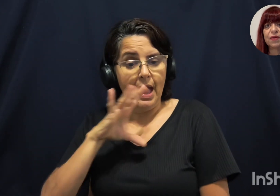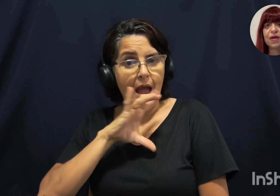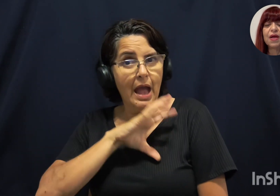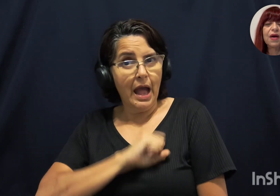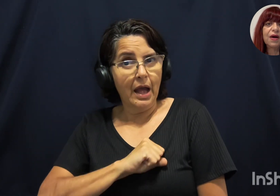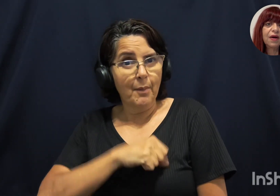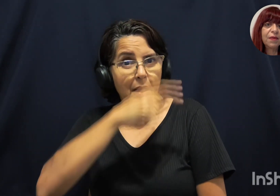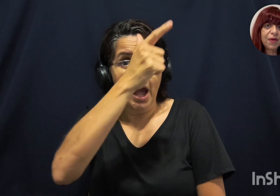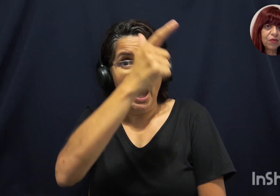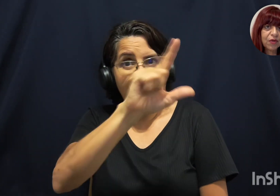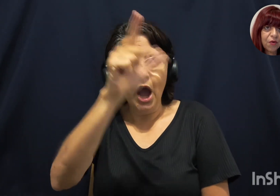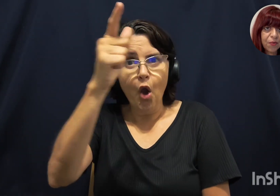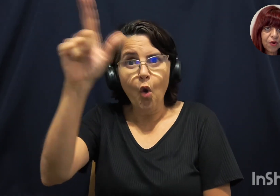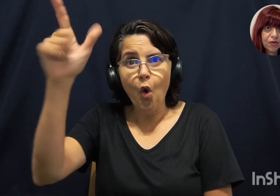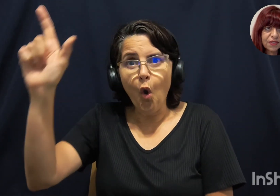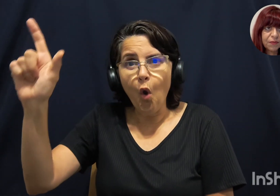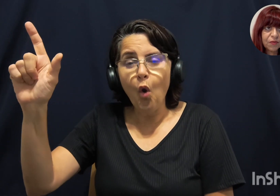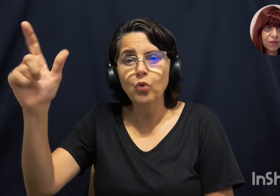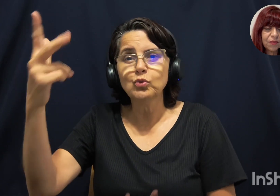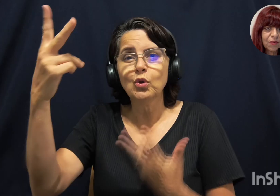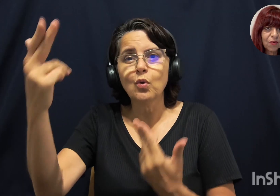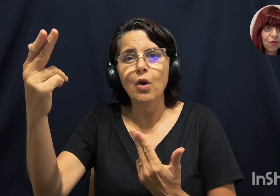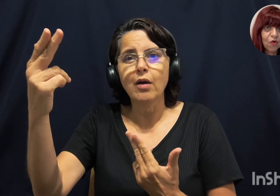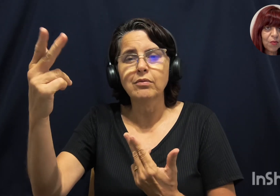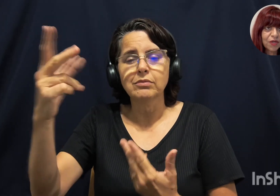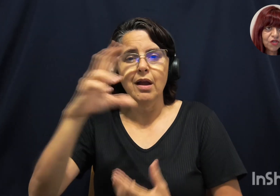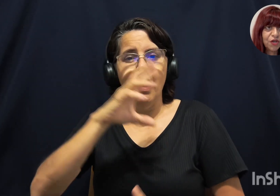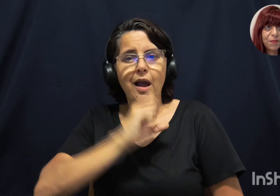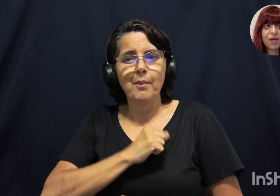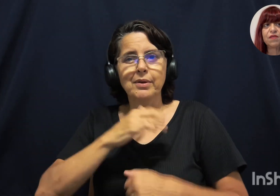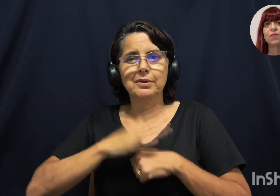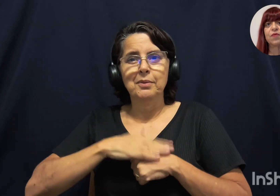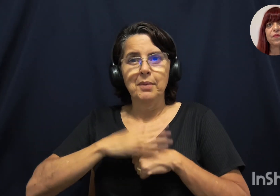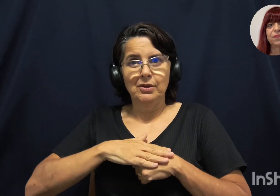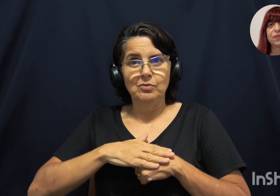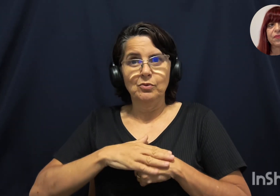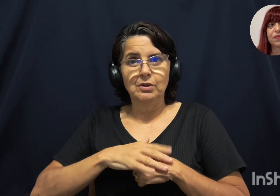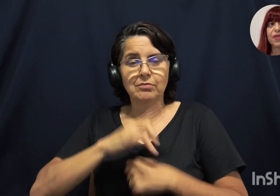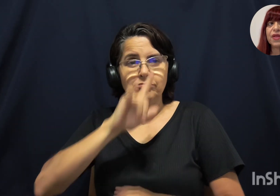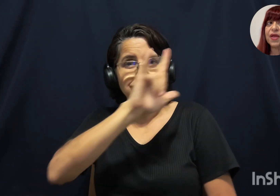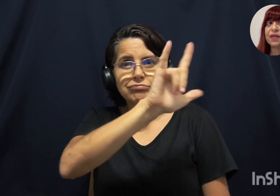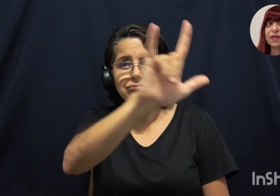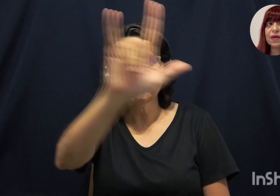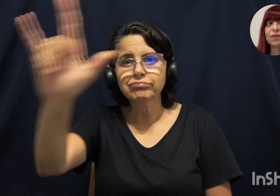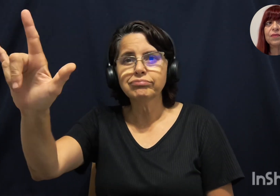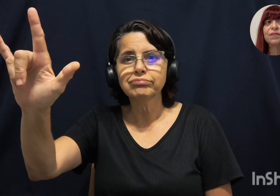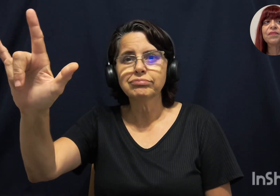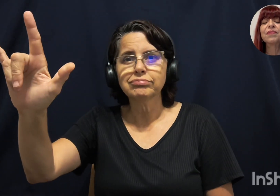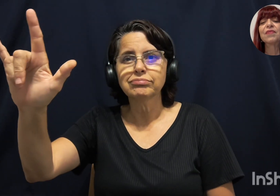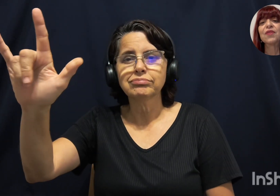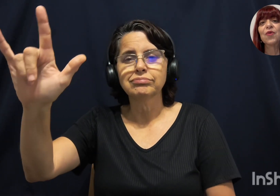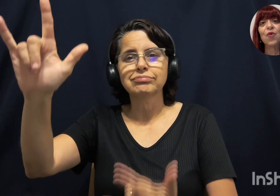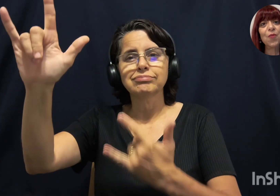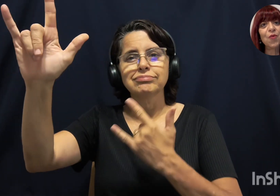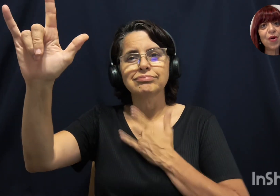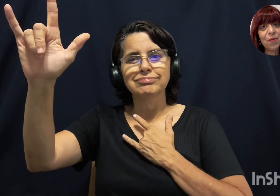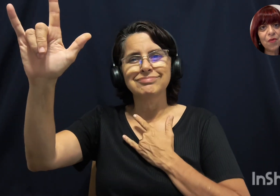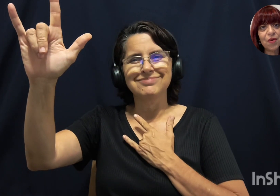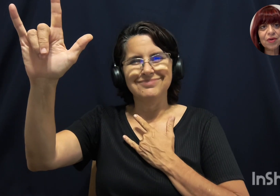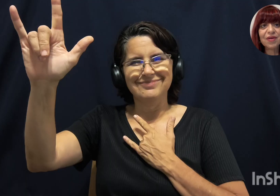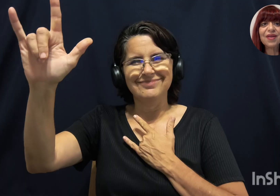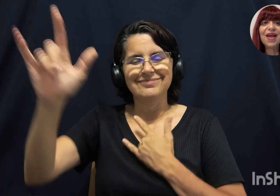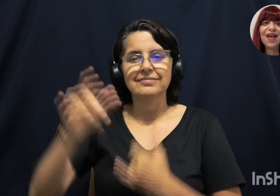Jesus: ame ao teu próximo como a ti mesmo. Então, como